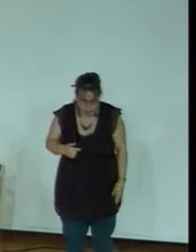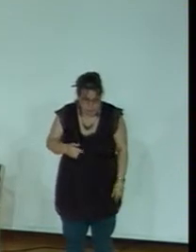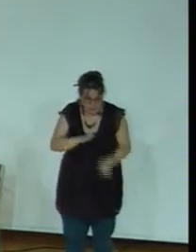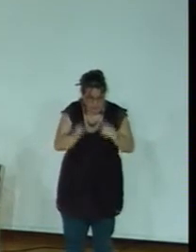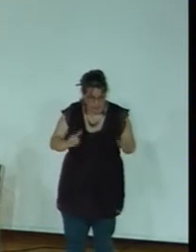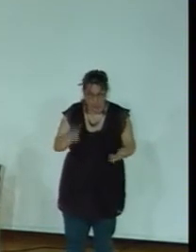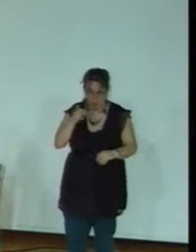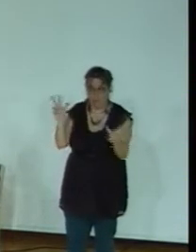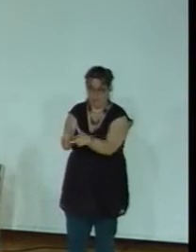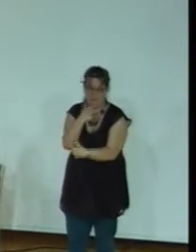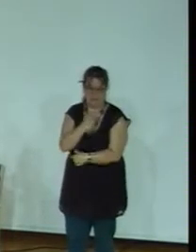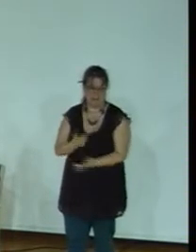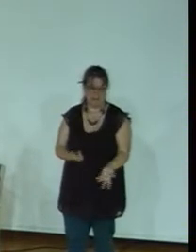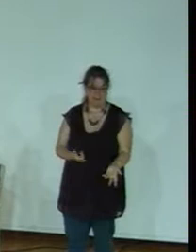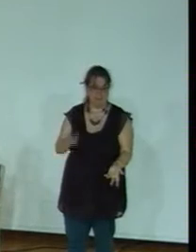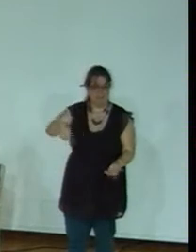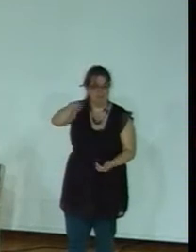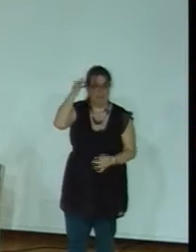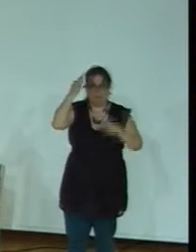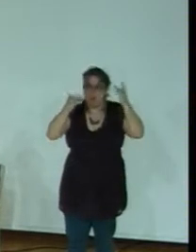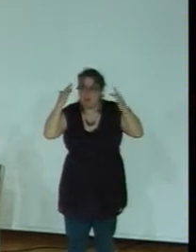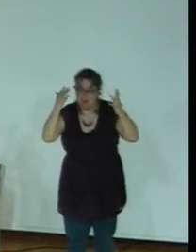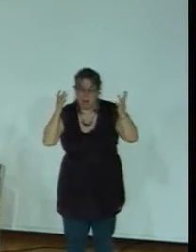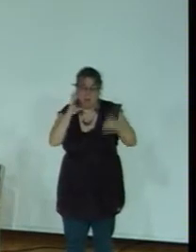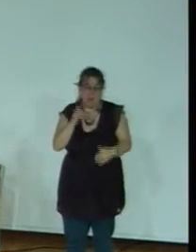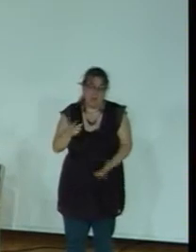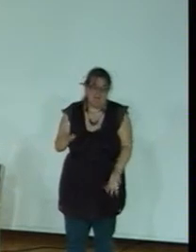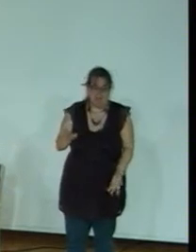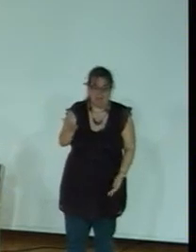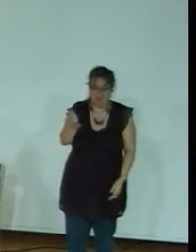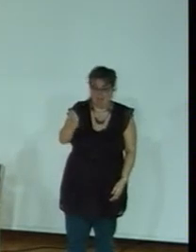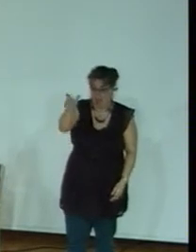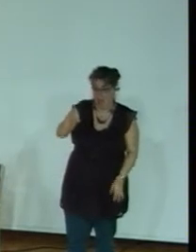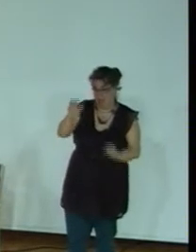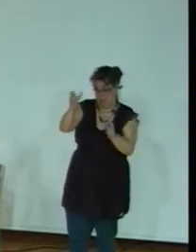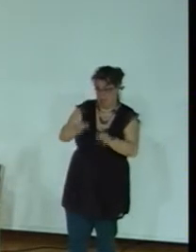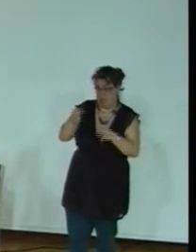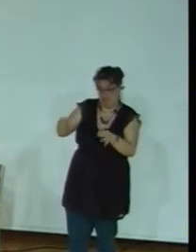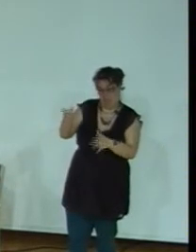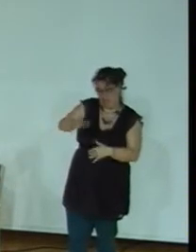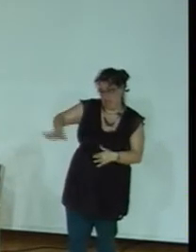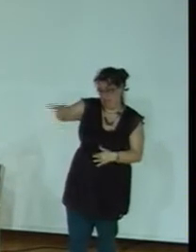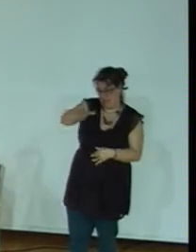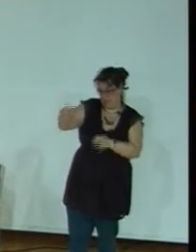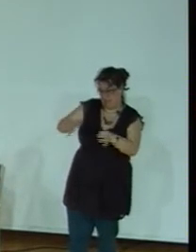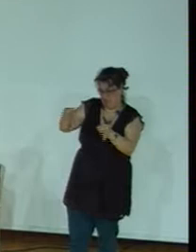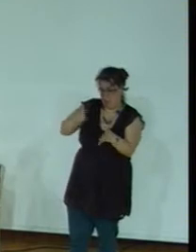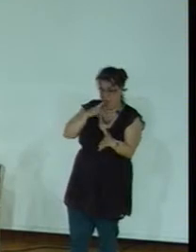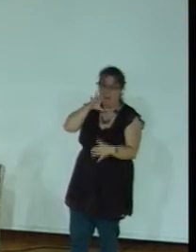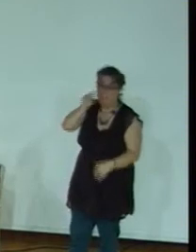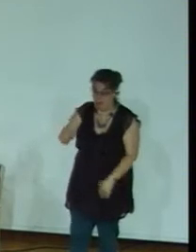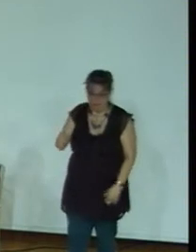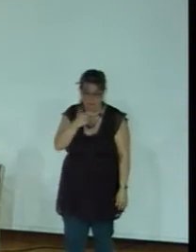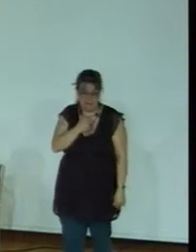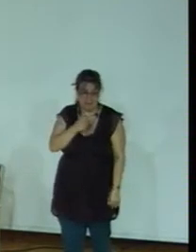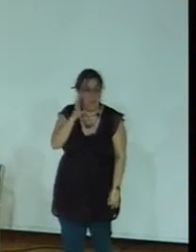se comploterait Dieu sait quel crime. Donc le citoyen moyen est complètement transparent. Et lui... passer de ces données à l'information